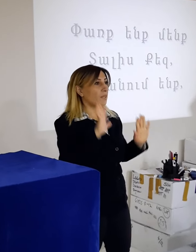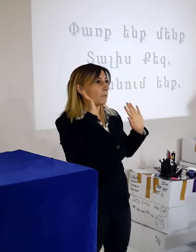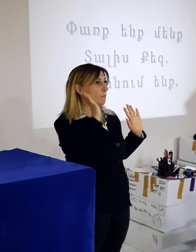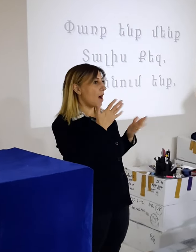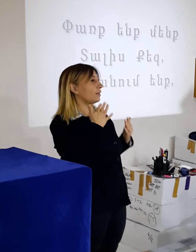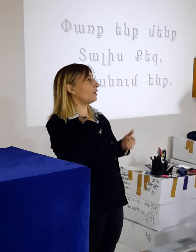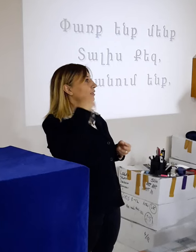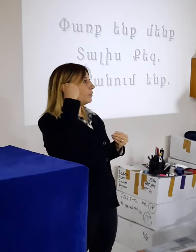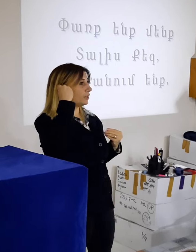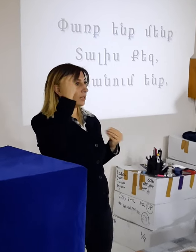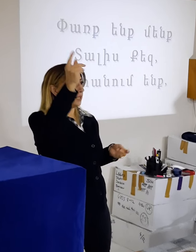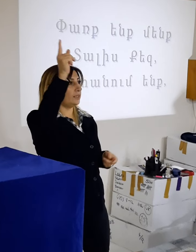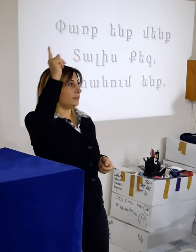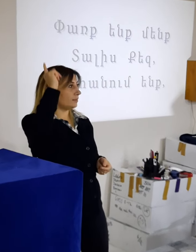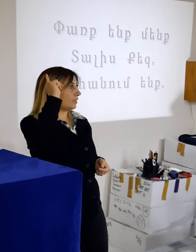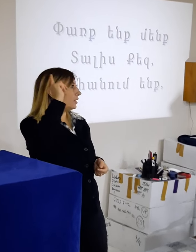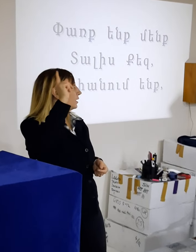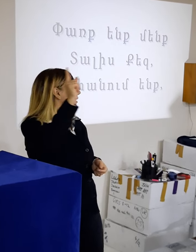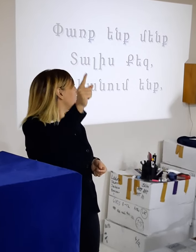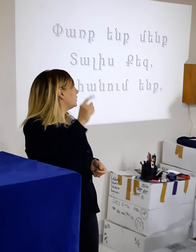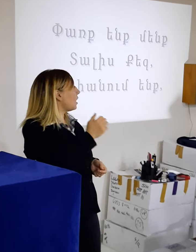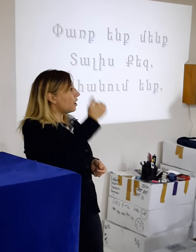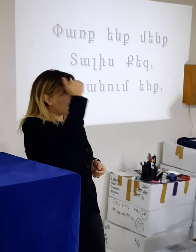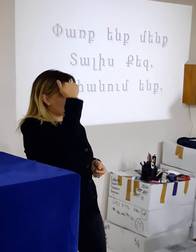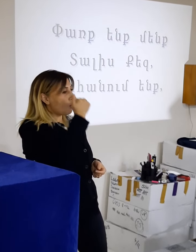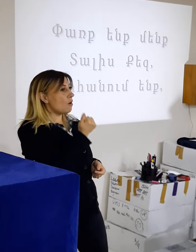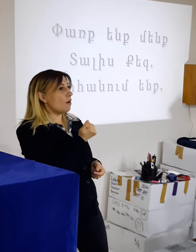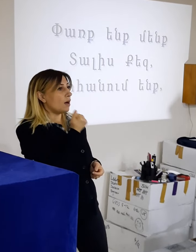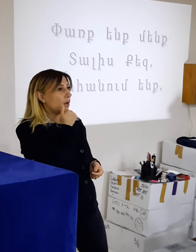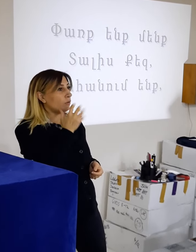Հարպենք մենք տալիս քեզ,